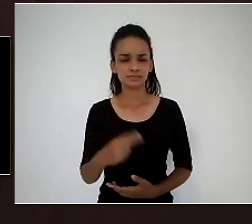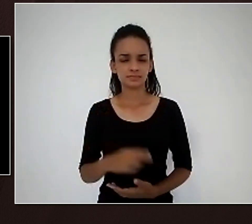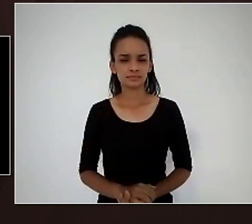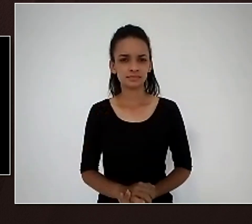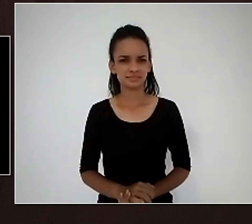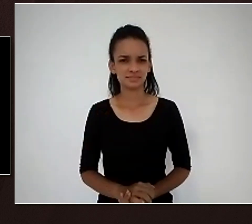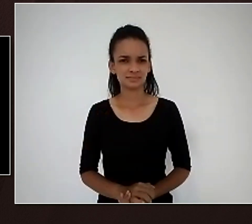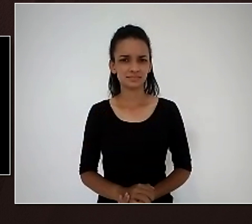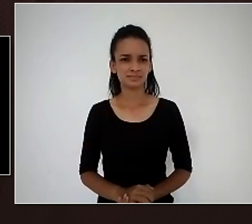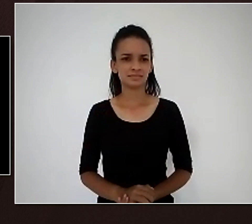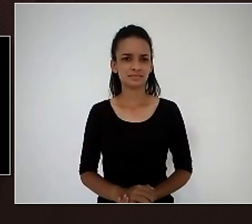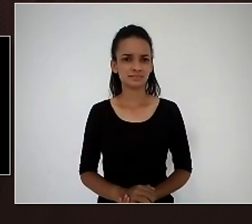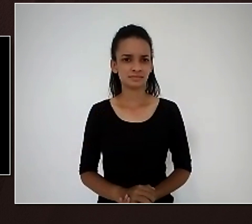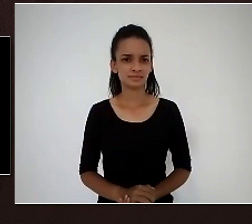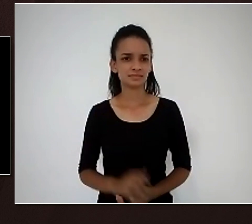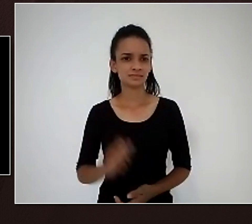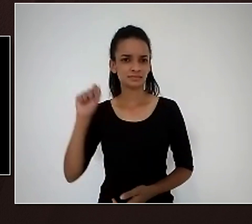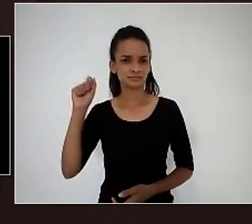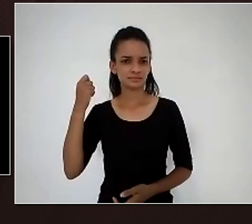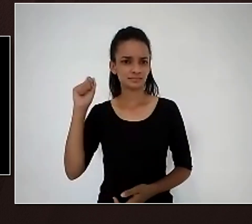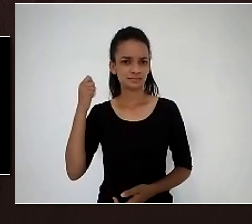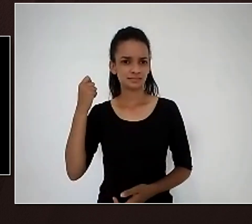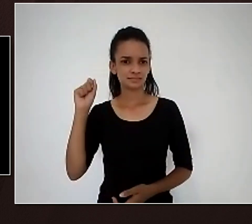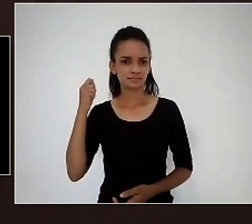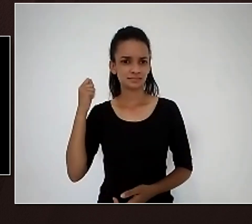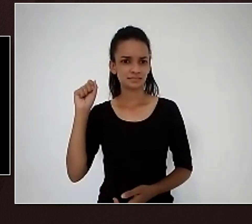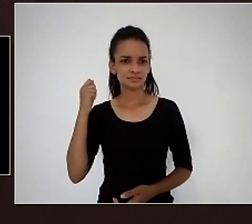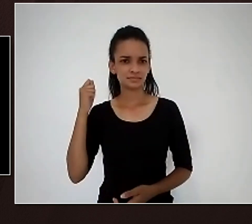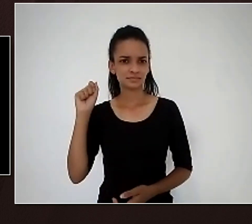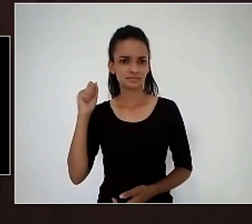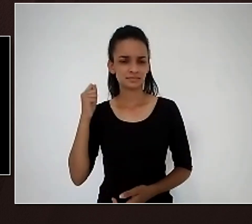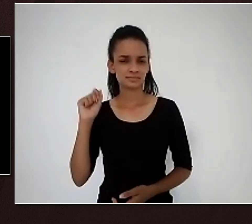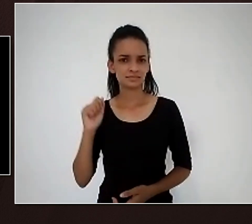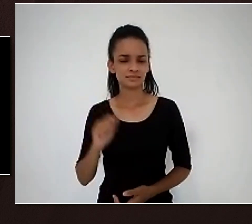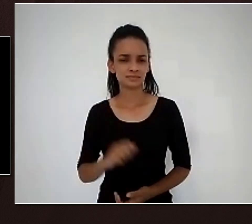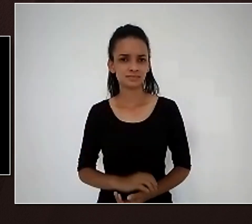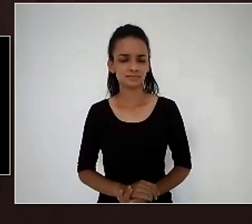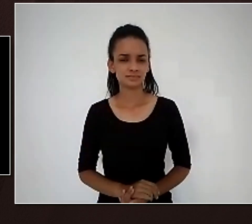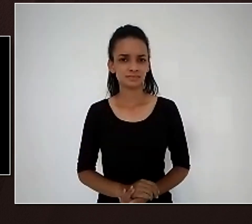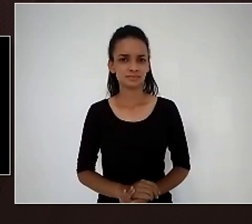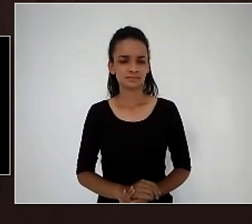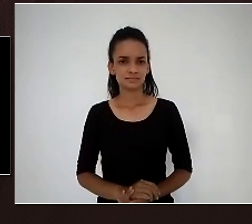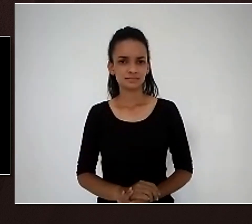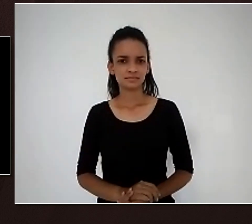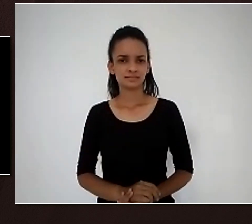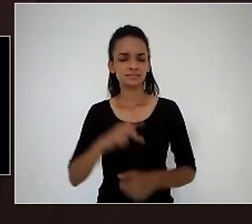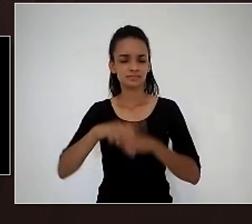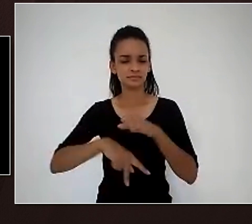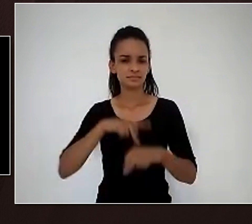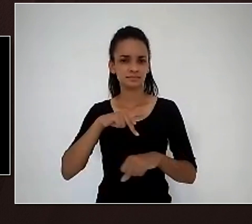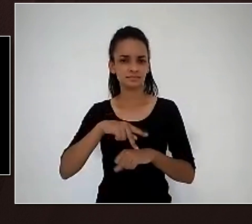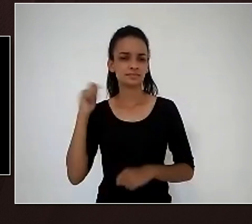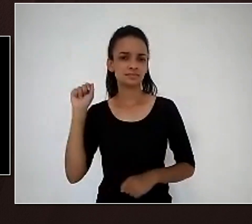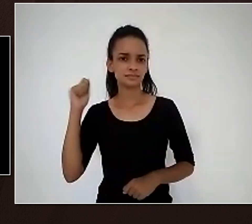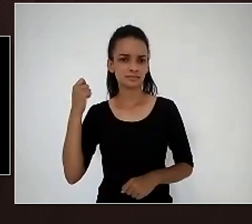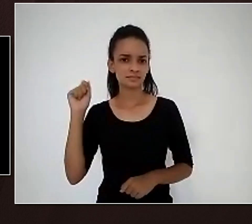Salta. Y quería compartir, ¿no?, de este mensaje algo que me tocó y gané mucho. Fue el